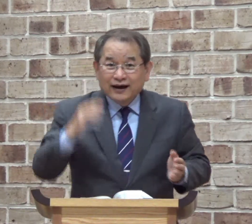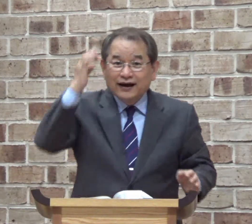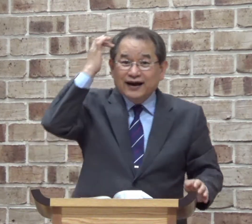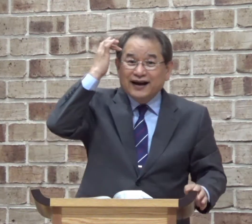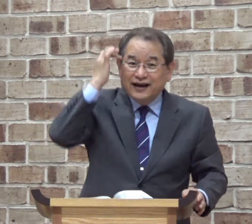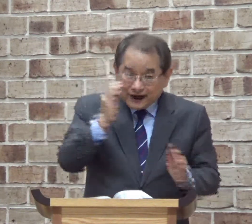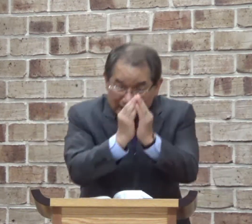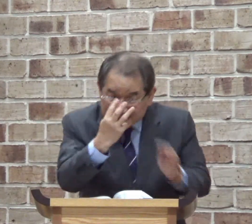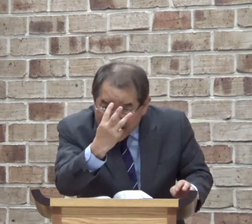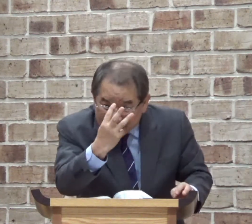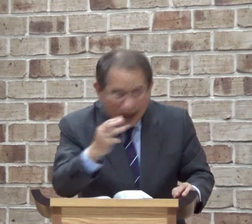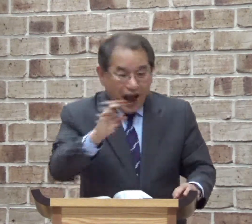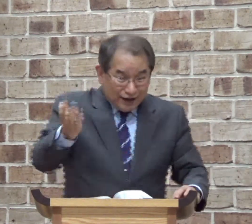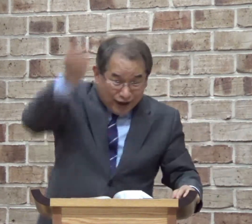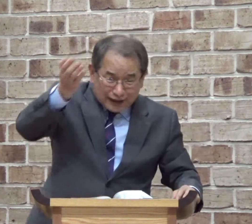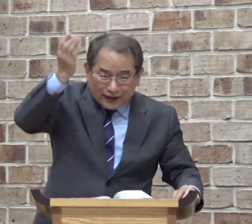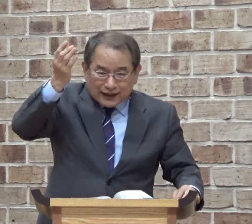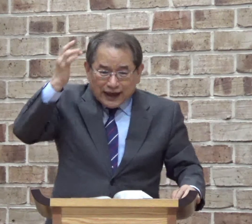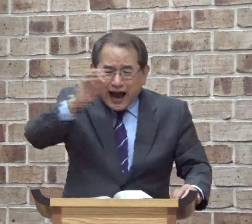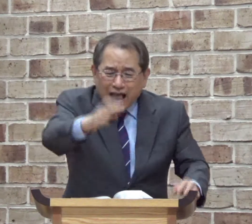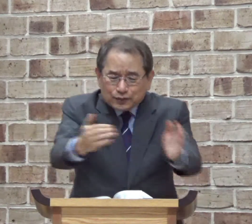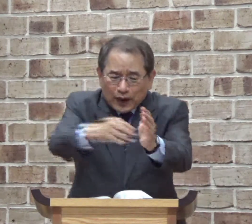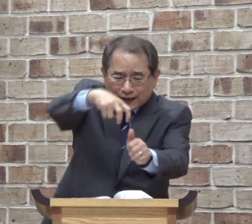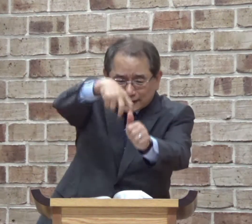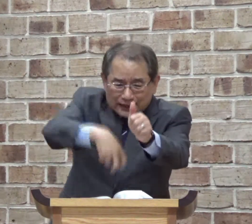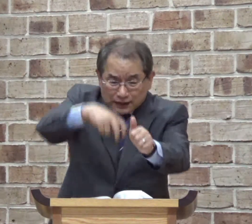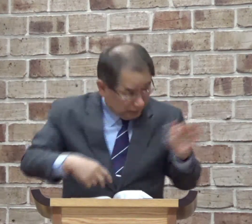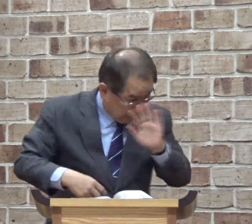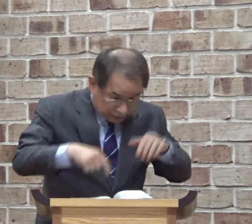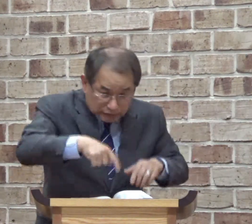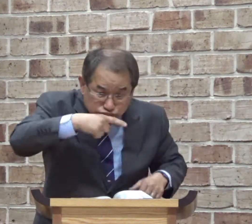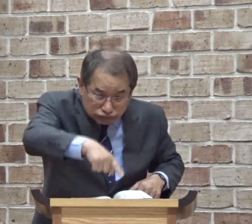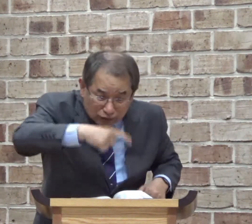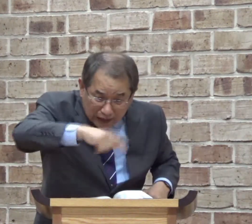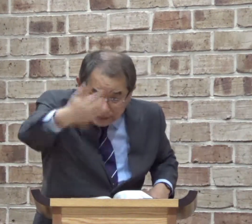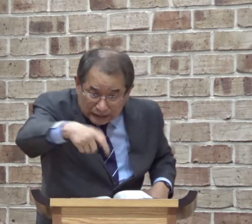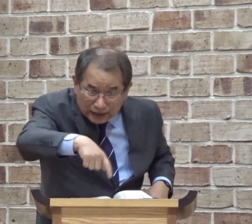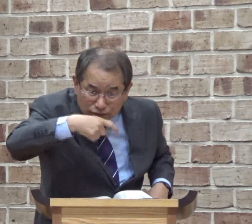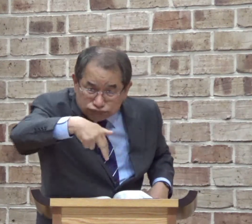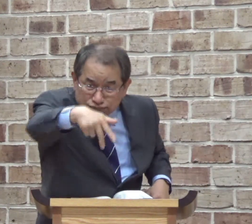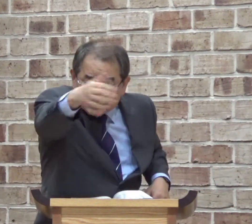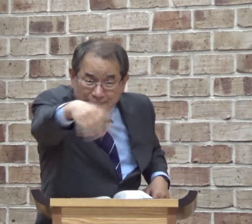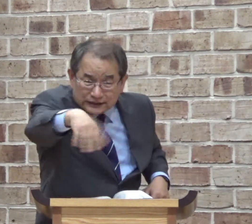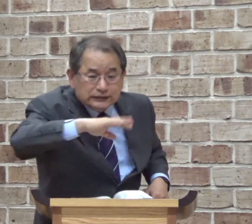했더니 아니 지금 가는 중에 내리면 어떡합니까? 기다리십시오. 그는 괴로웠습니다. 죄송합니다.